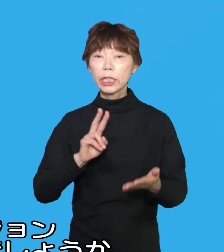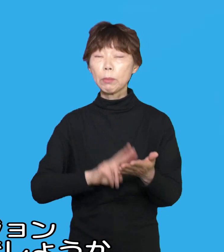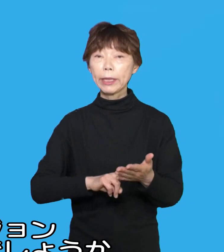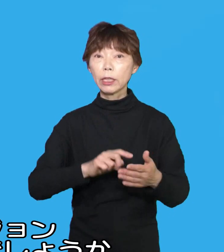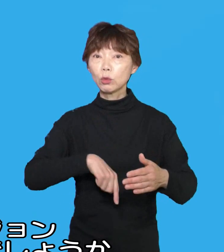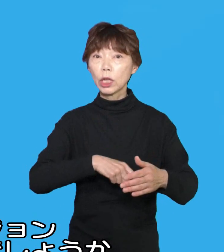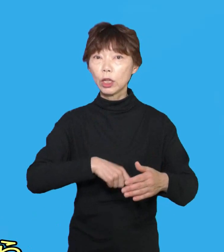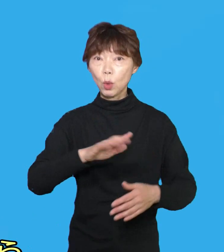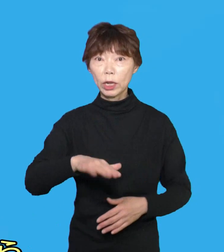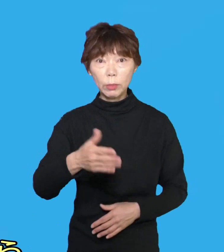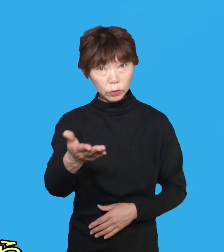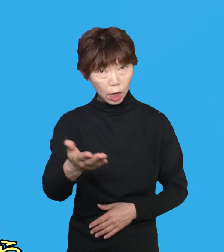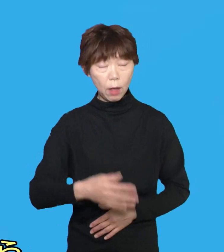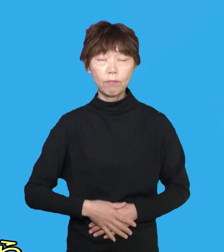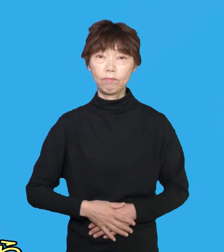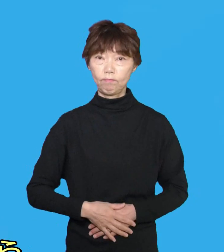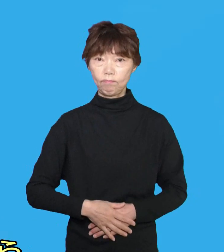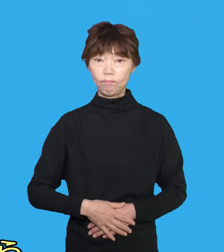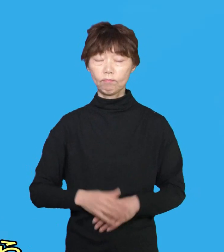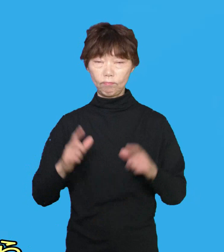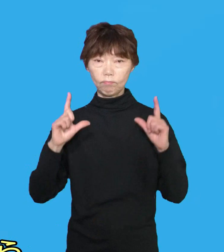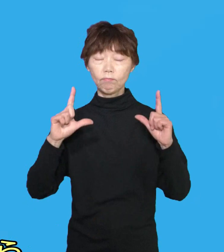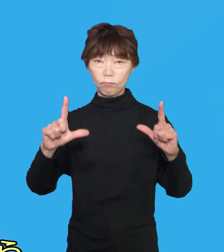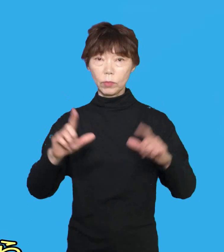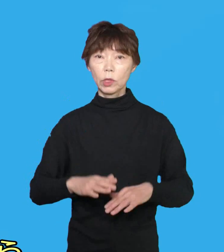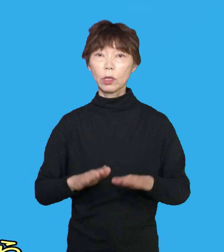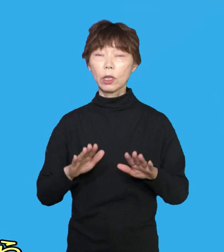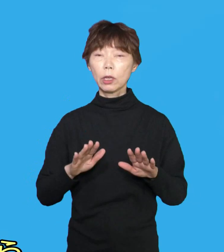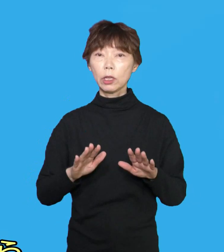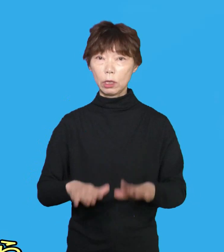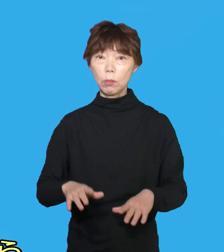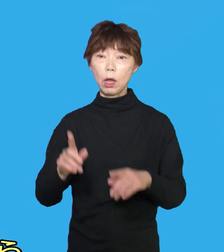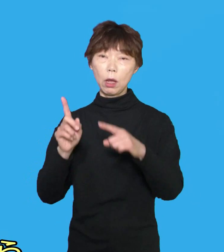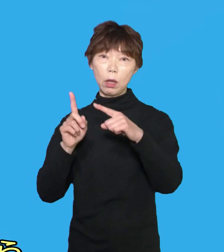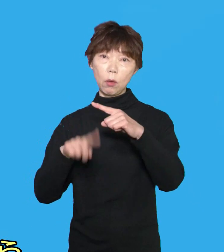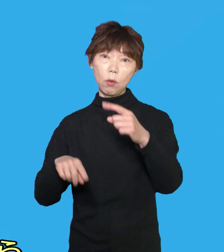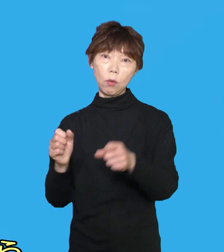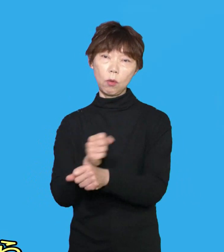ょうか？ はい、今あの厚労省から